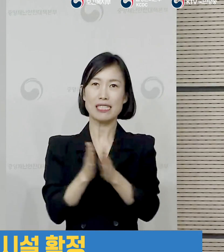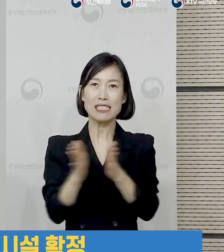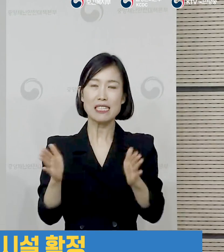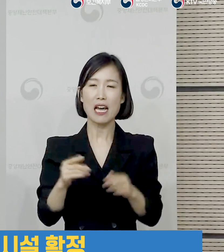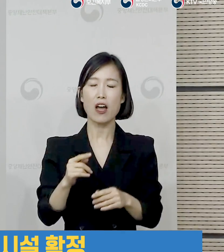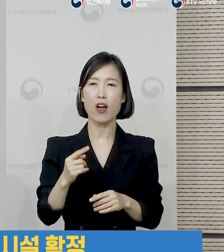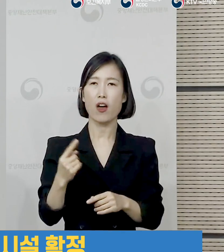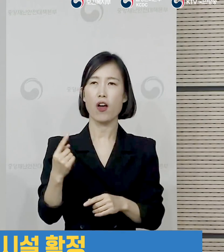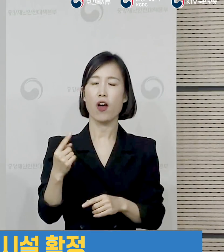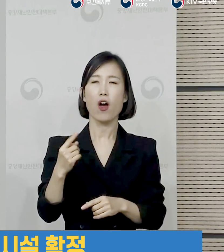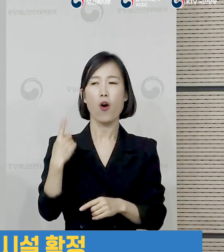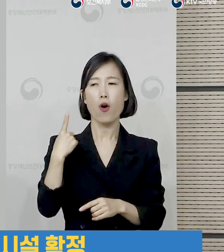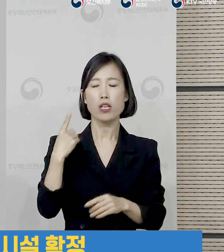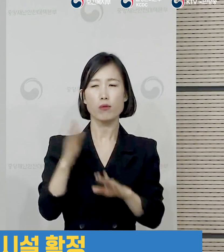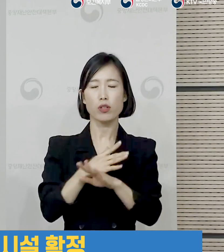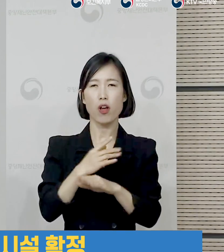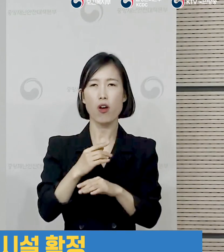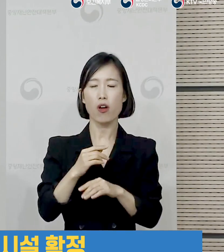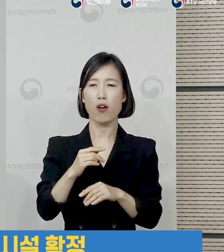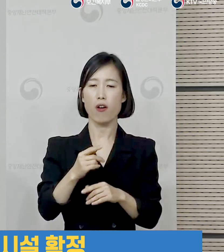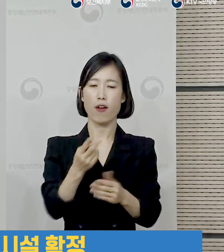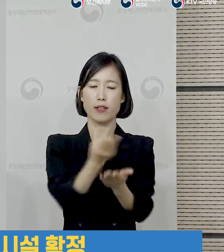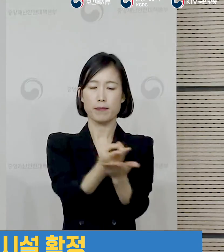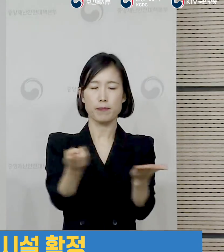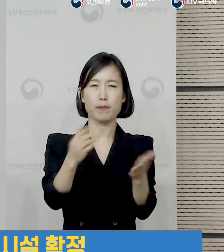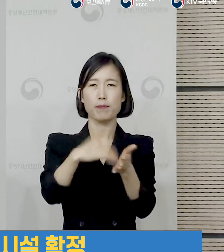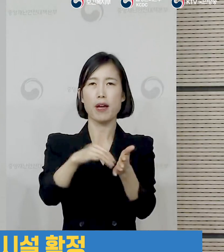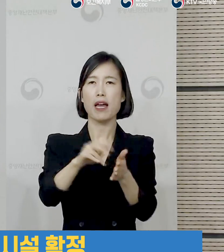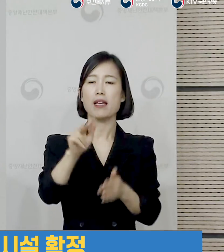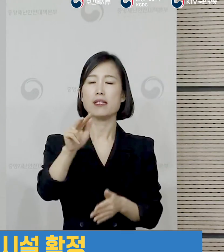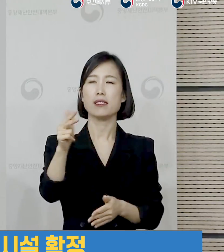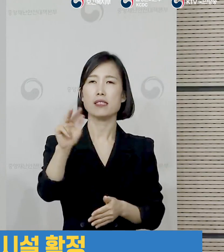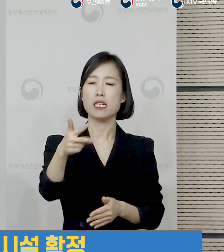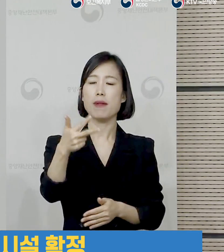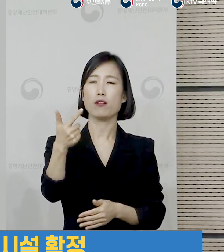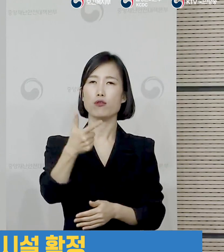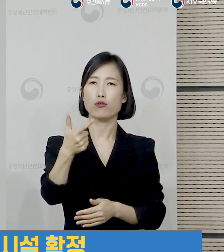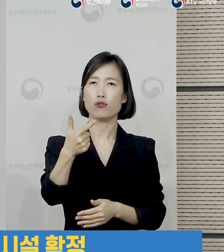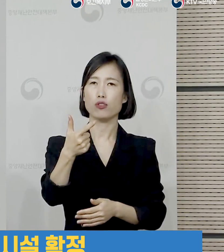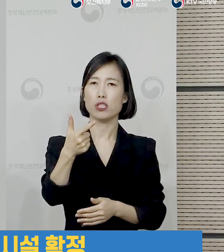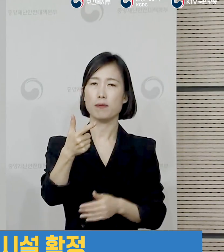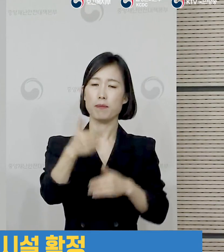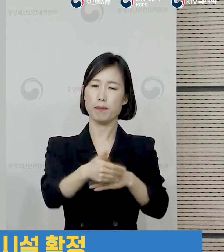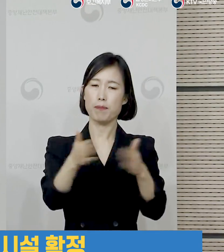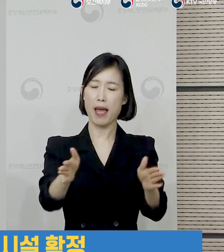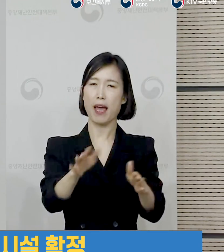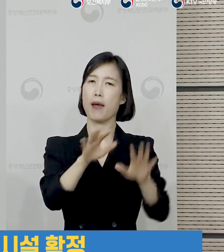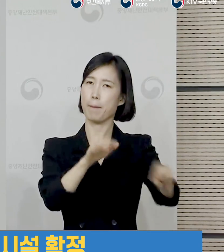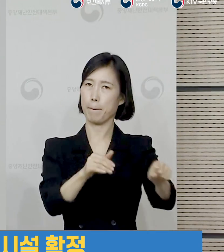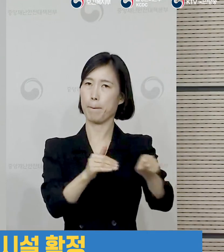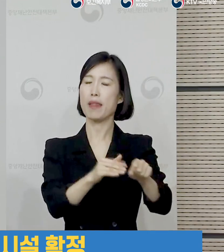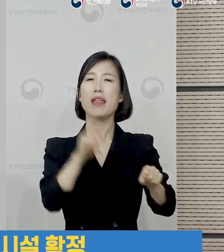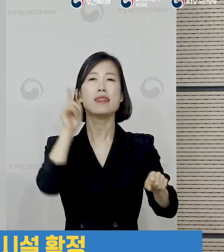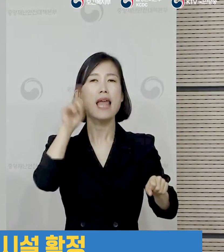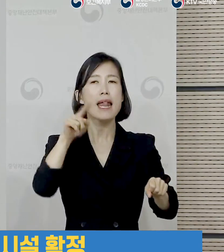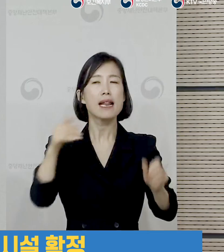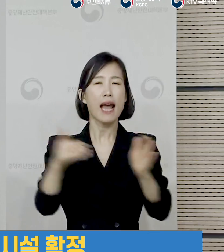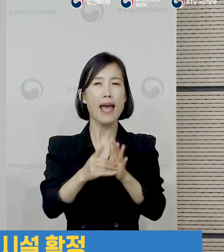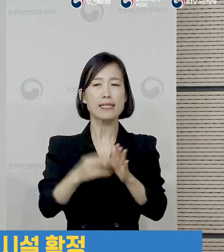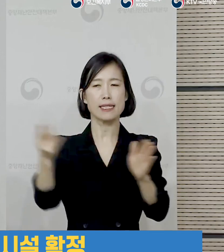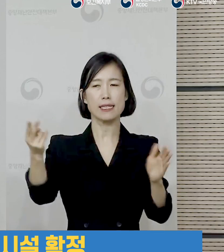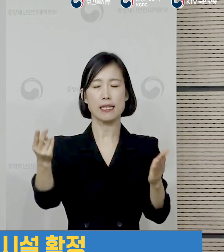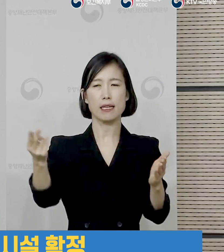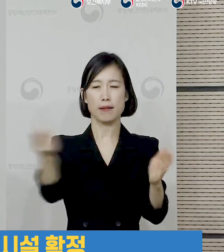어제부터 4일 동안 한 706명 수용하는 걸로 시설은 확정돼서 그거는 내일까지 다 환자를 받을